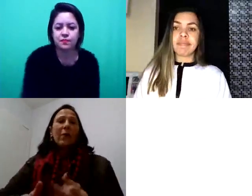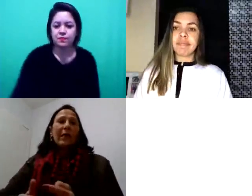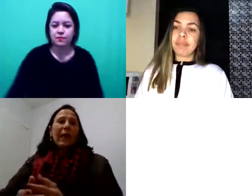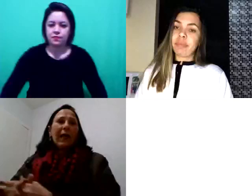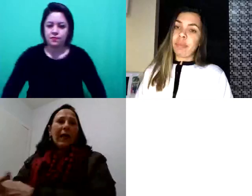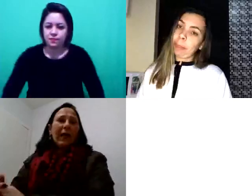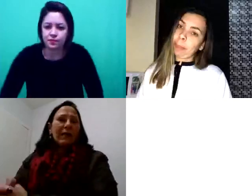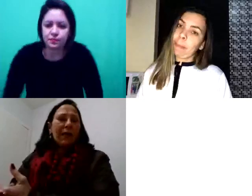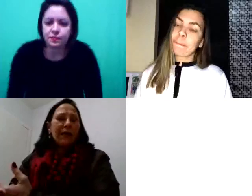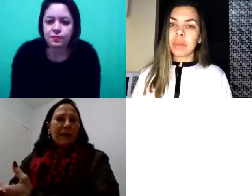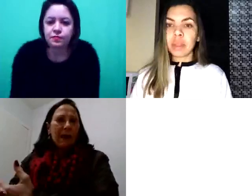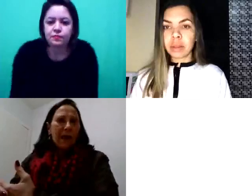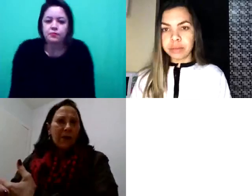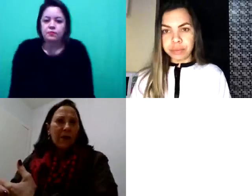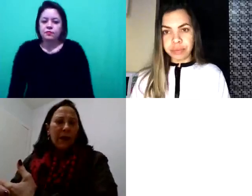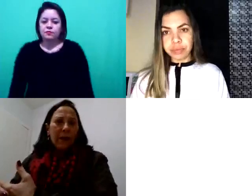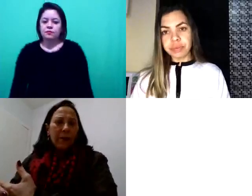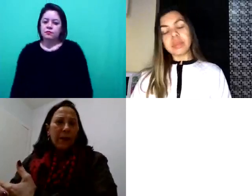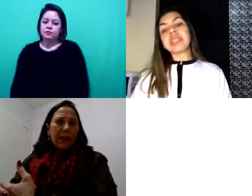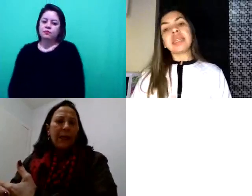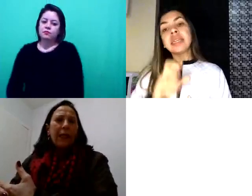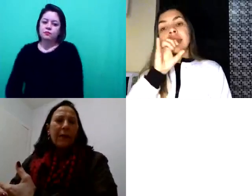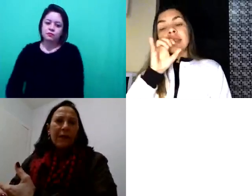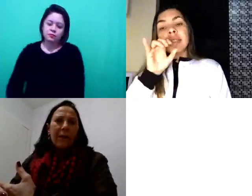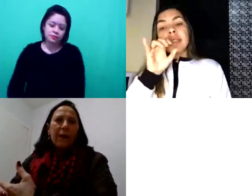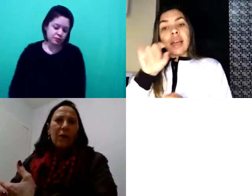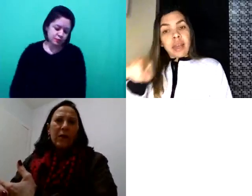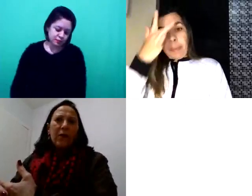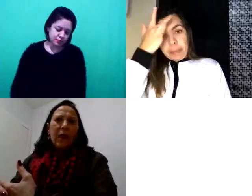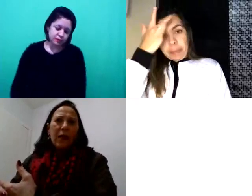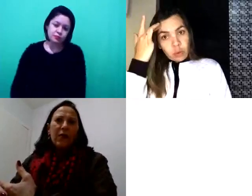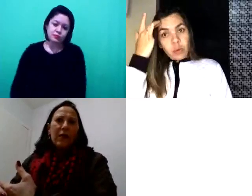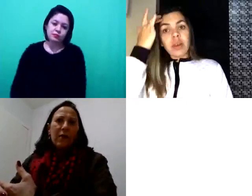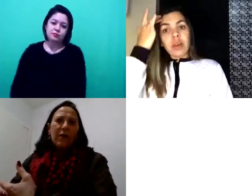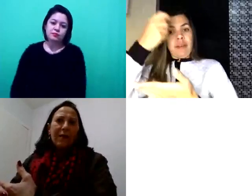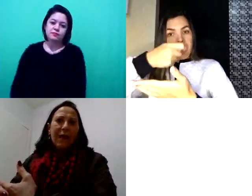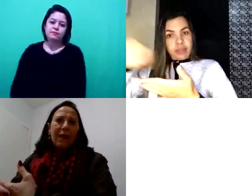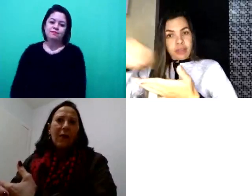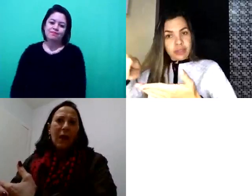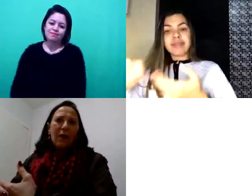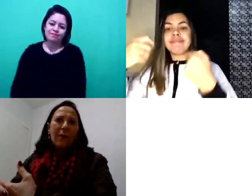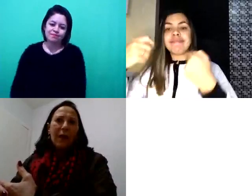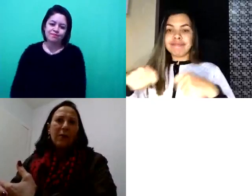mesmo que ele assinar esse termo, Felipe, tem que passar pelo Conselho de Ética da Universidade. É um regulamento